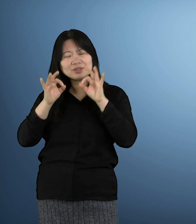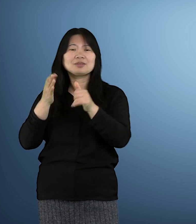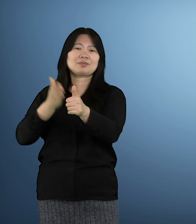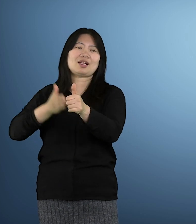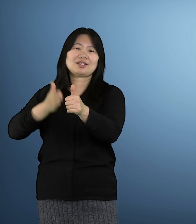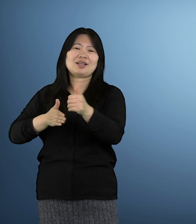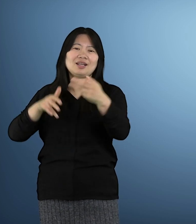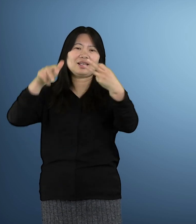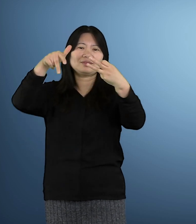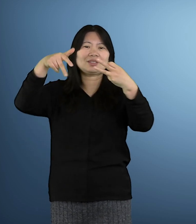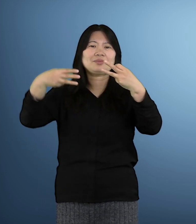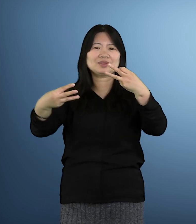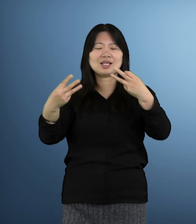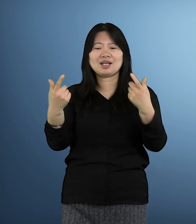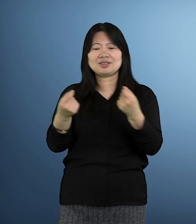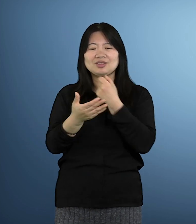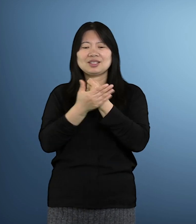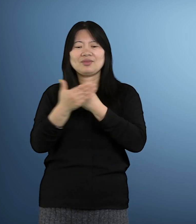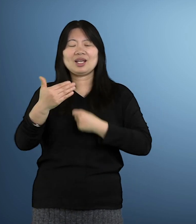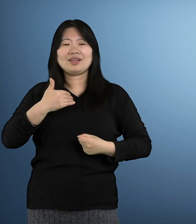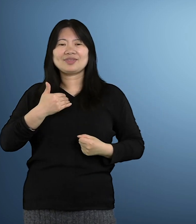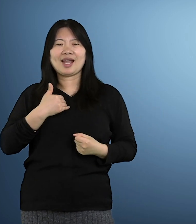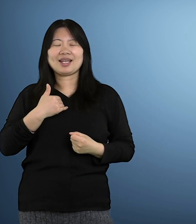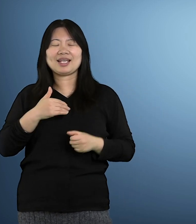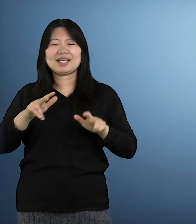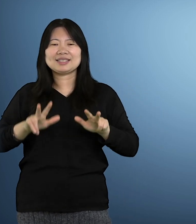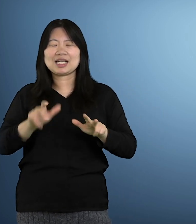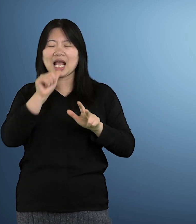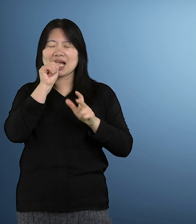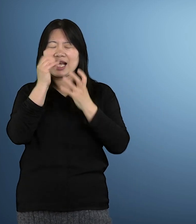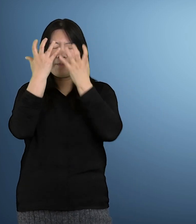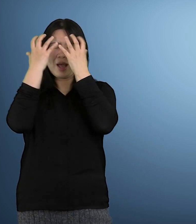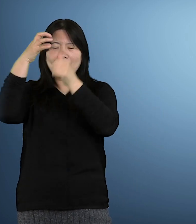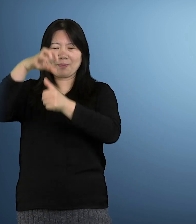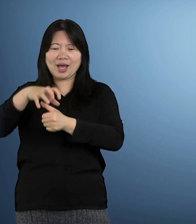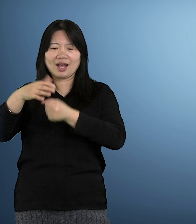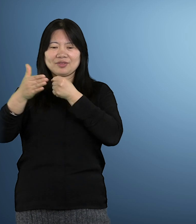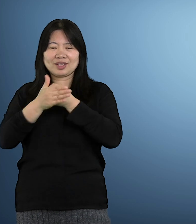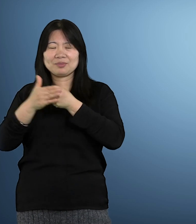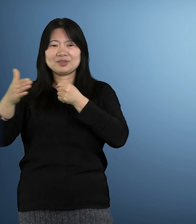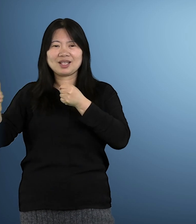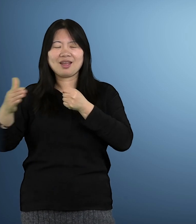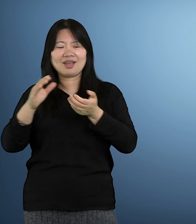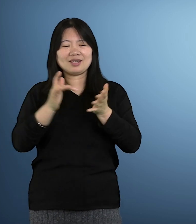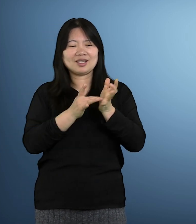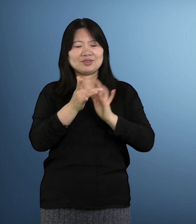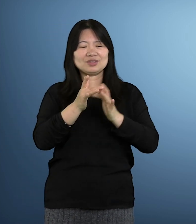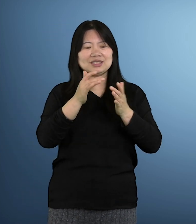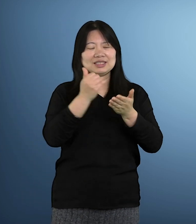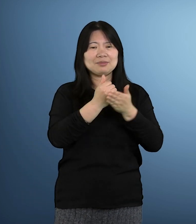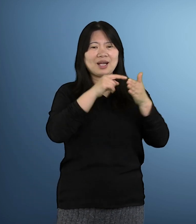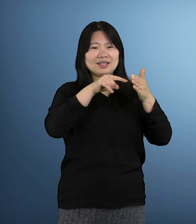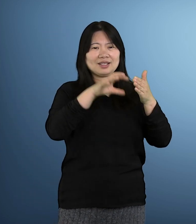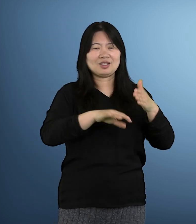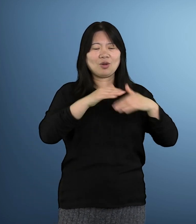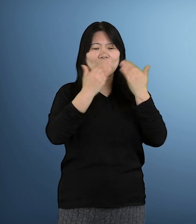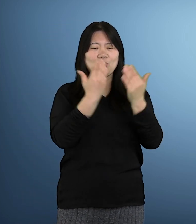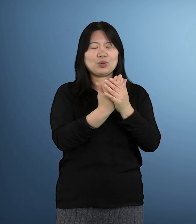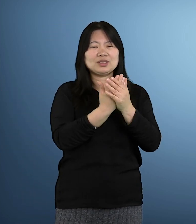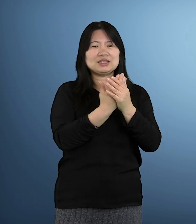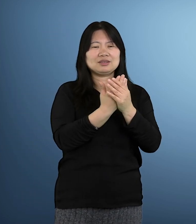13절. 이러므로 나의 매임이 그리스도 안에서 모든 시위대